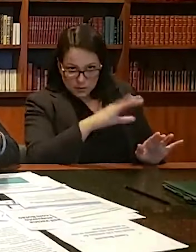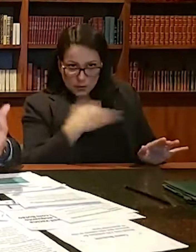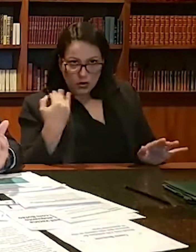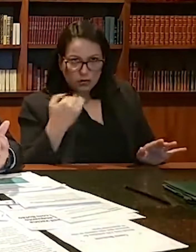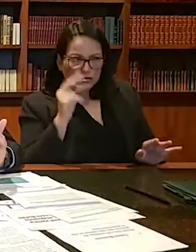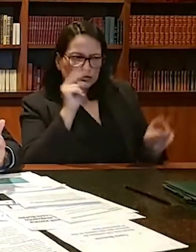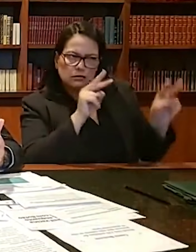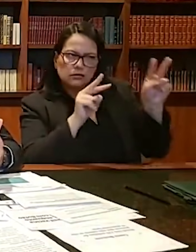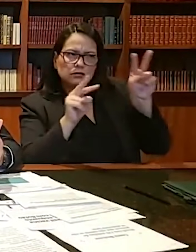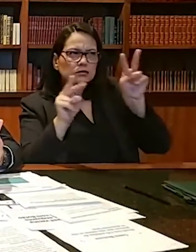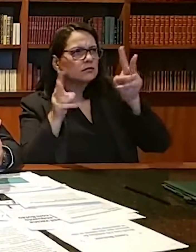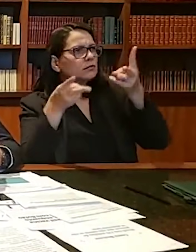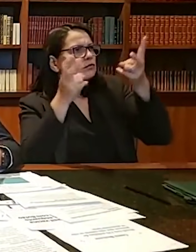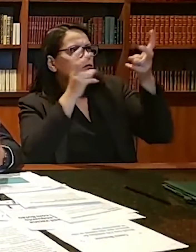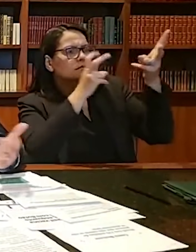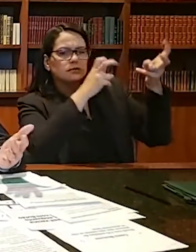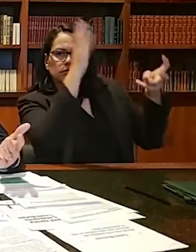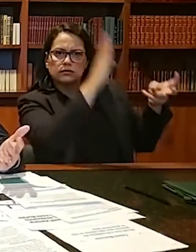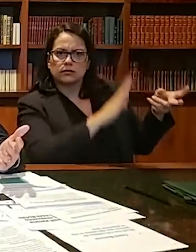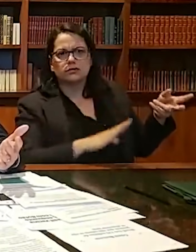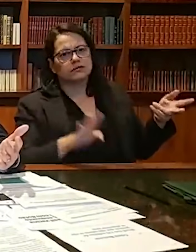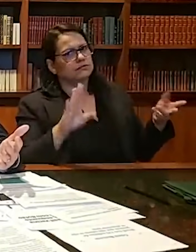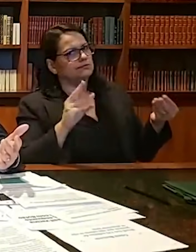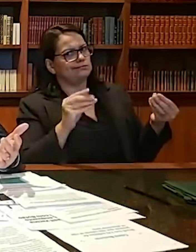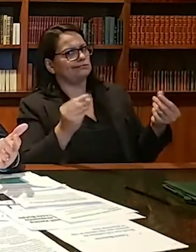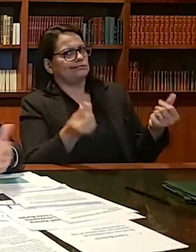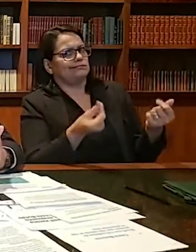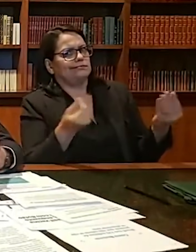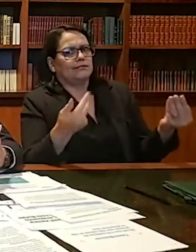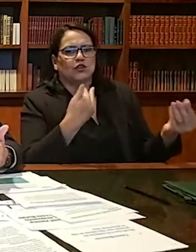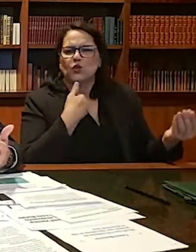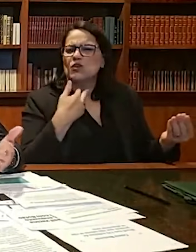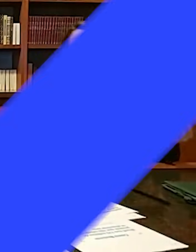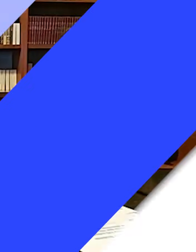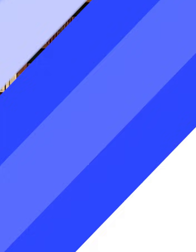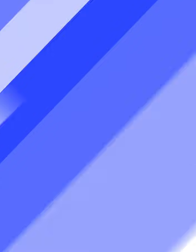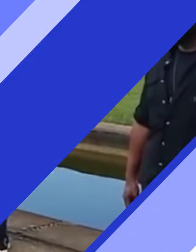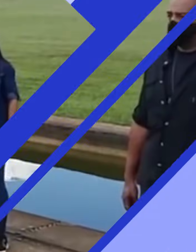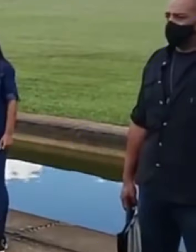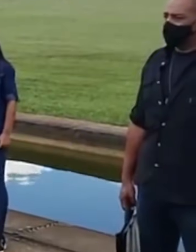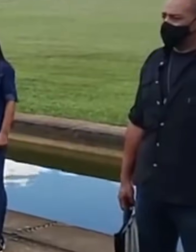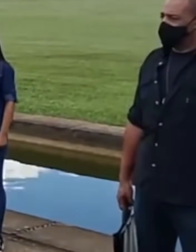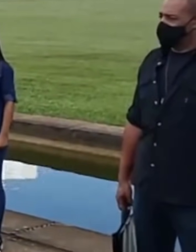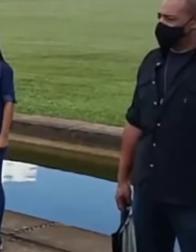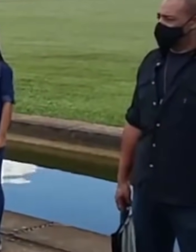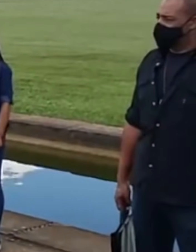estamos vendo acontecendo no Brasil não vai se concretizar. Mas não vai mesmo.